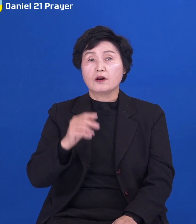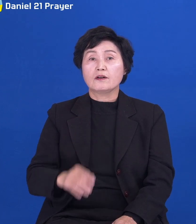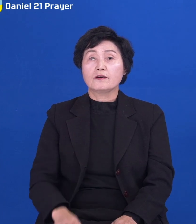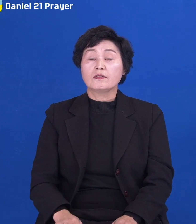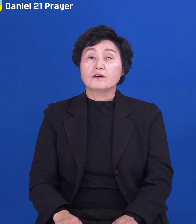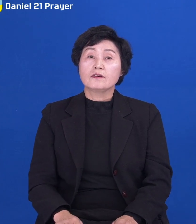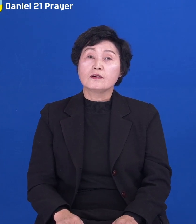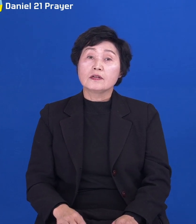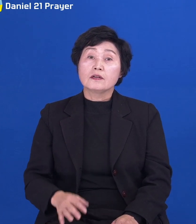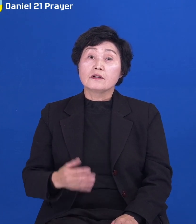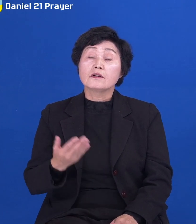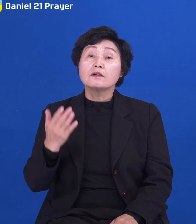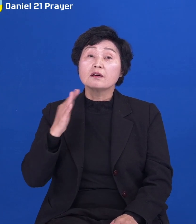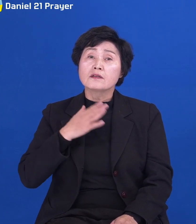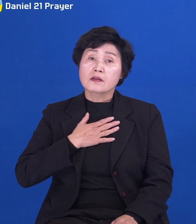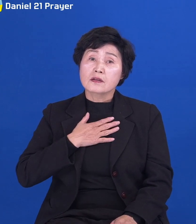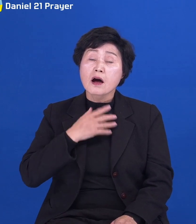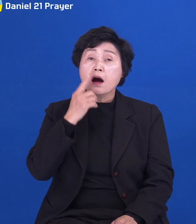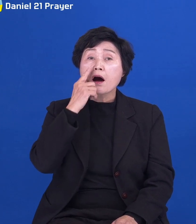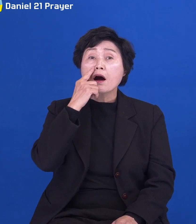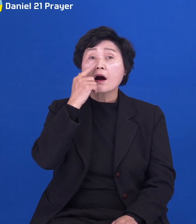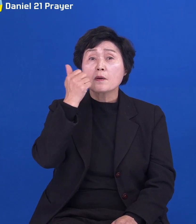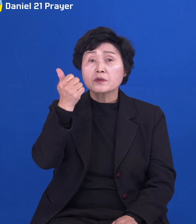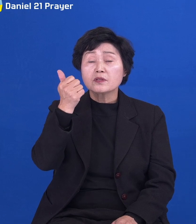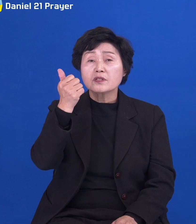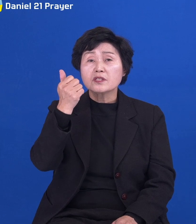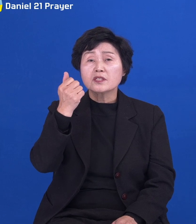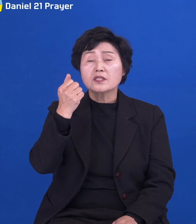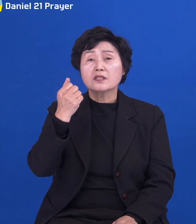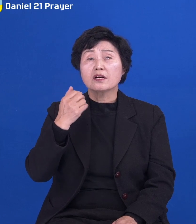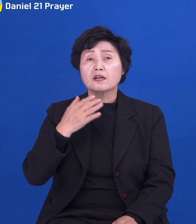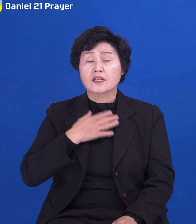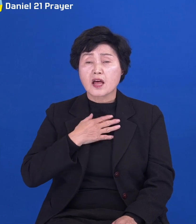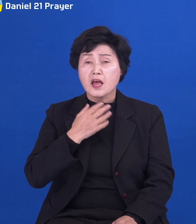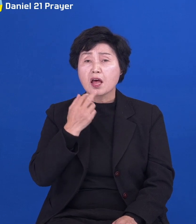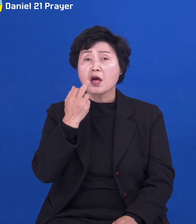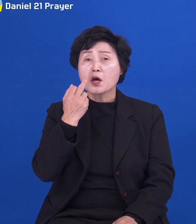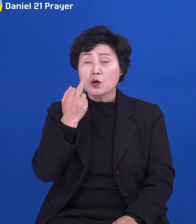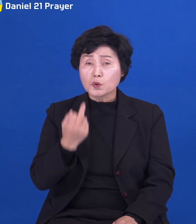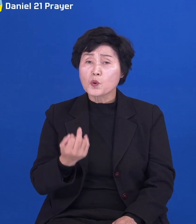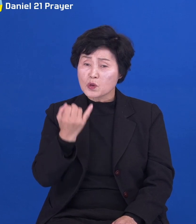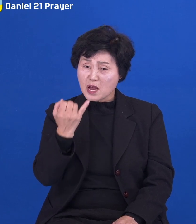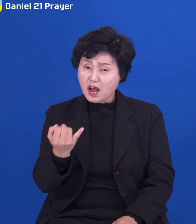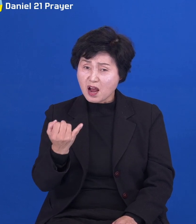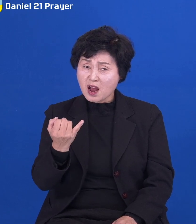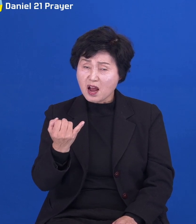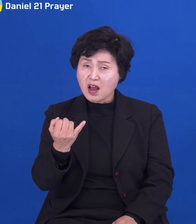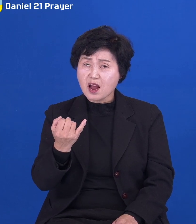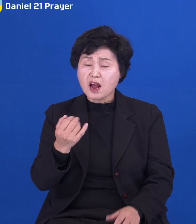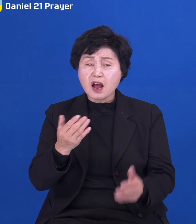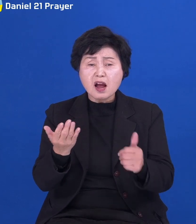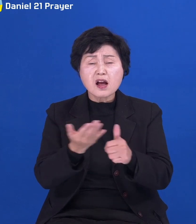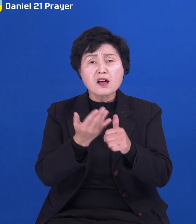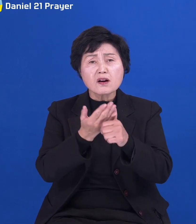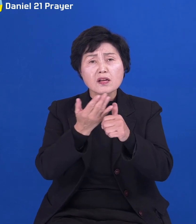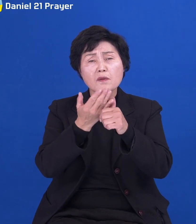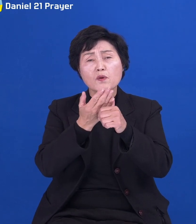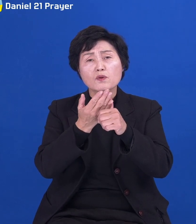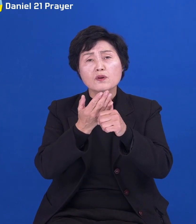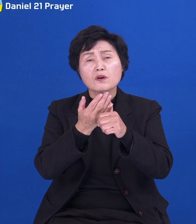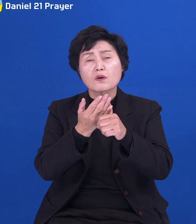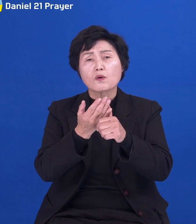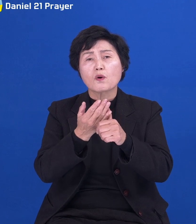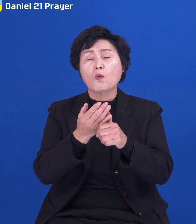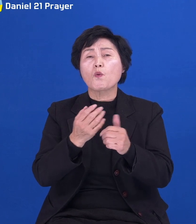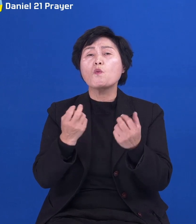이제 아버지는 2 동생을 키우다 보니까 이게 식량이 없어지니까 집을 없애고 탄광 기숙사에 들어가